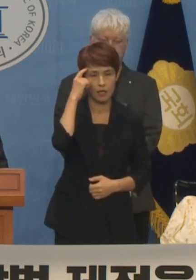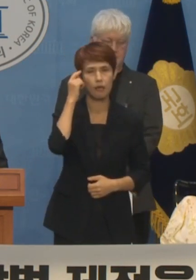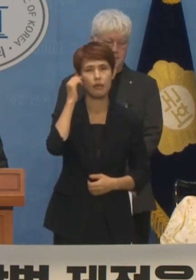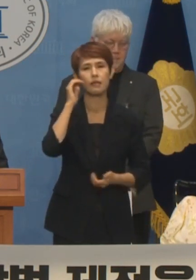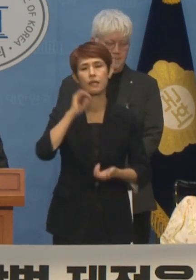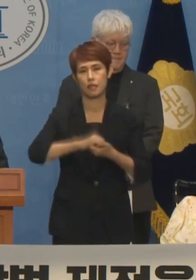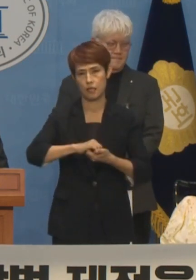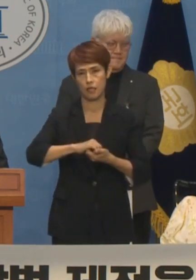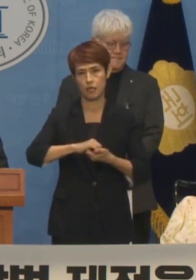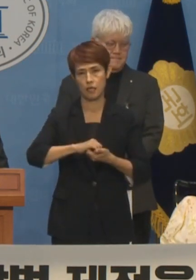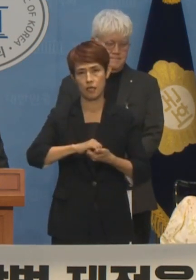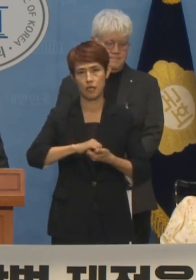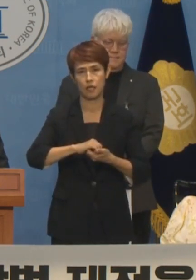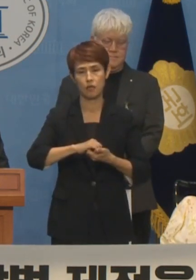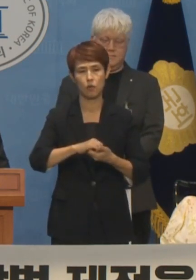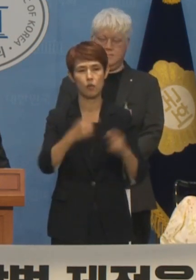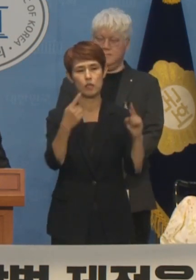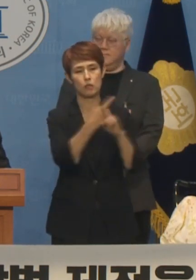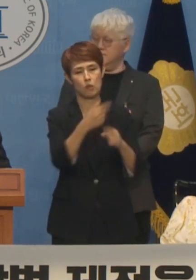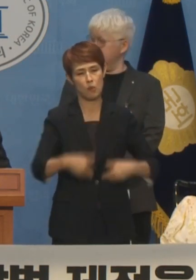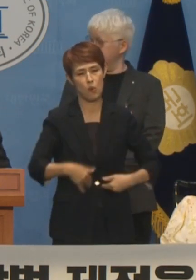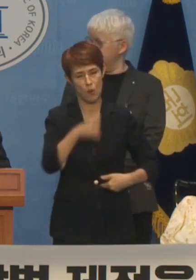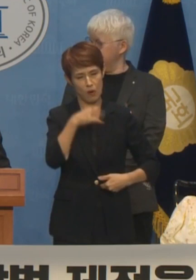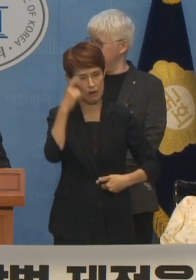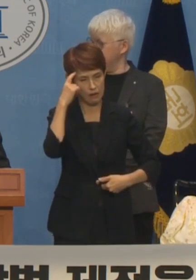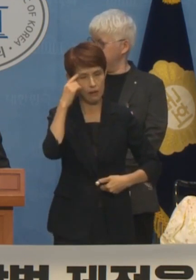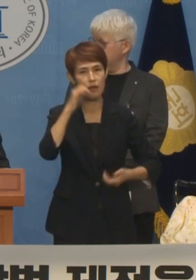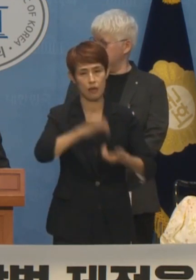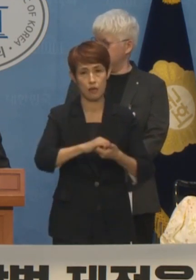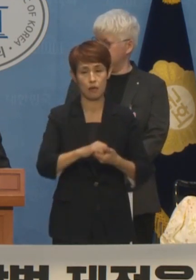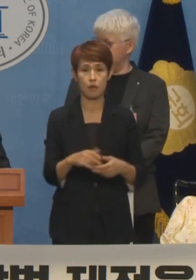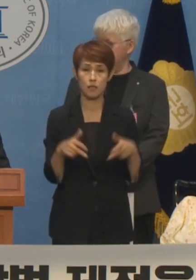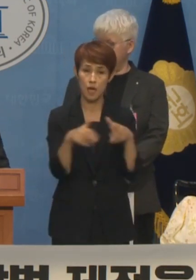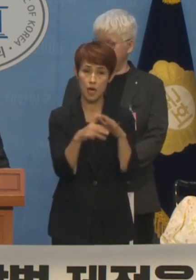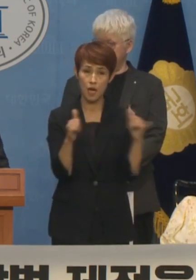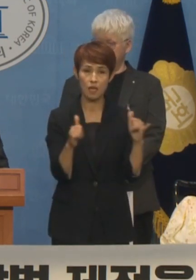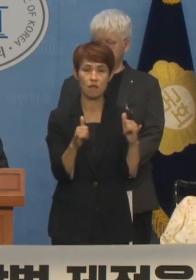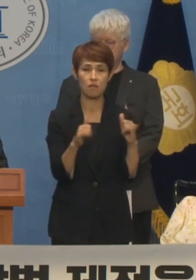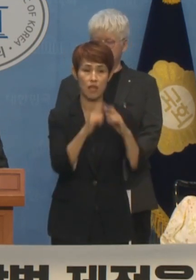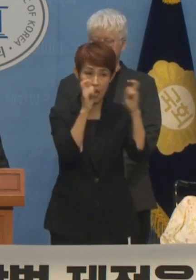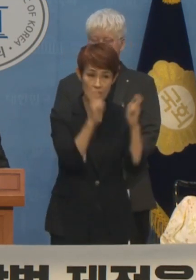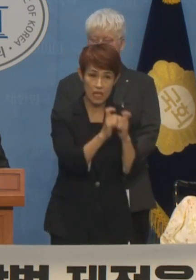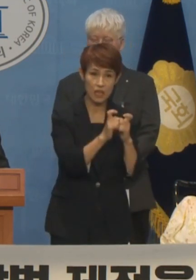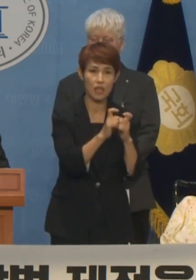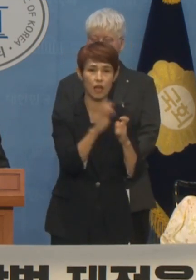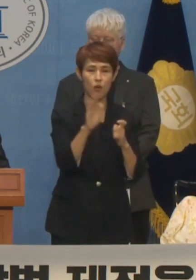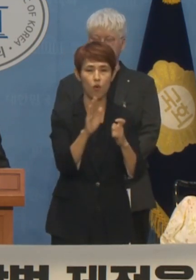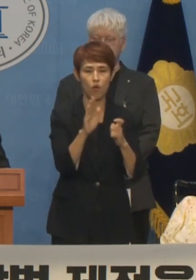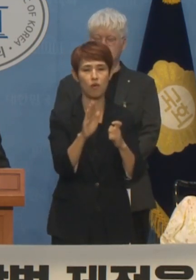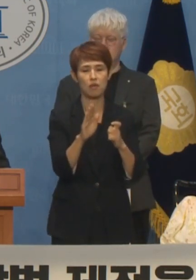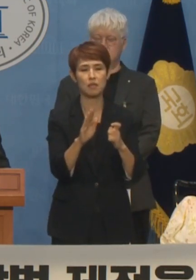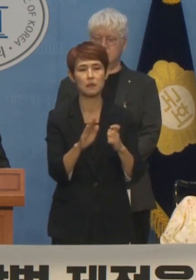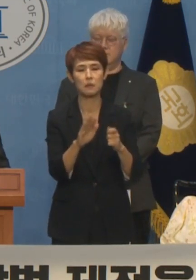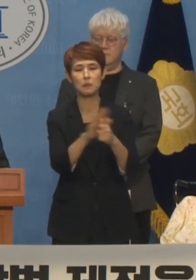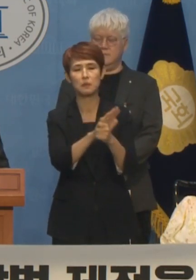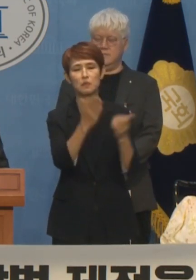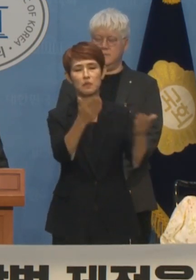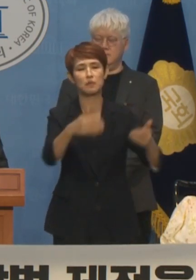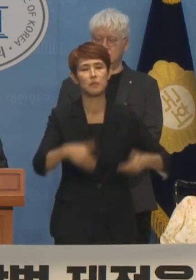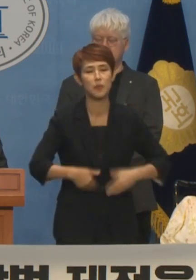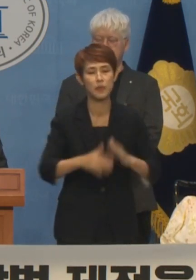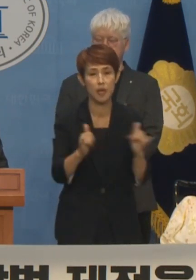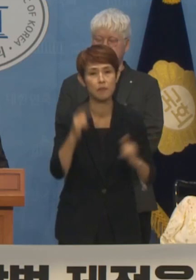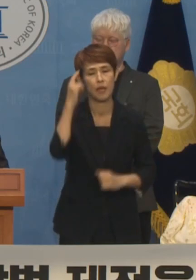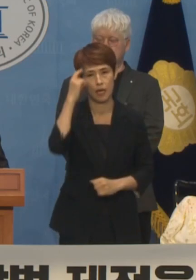있으며 장애인을 한 명의 개인이 아닌 수혜자로 정의하고 있습니다. 장애인에게